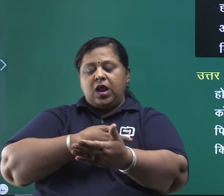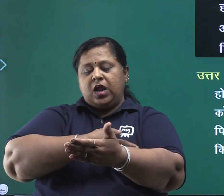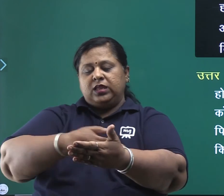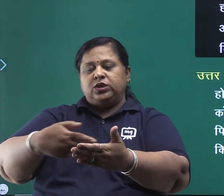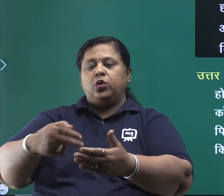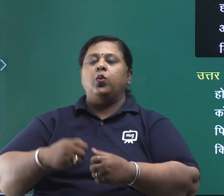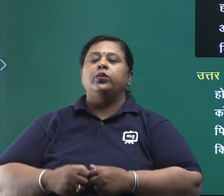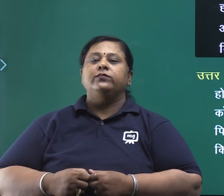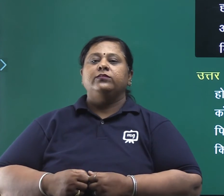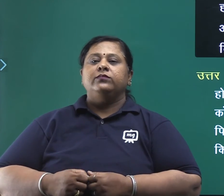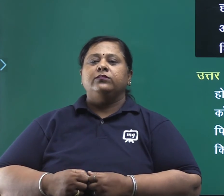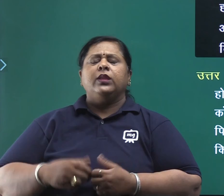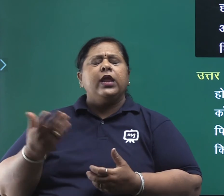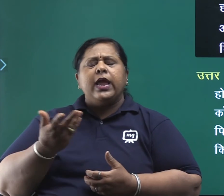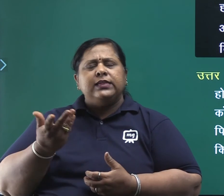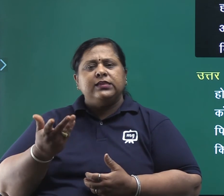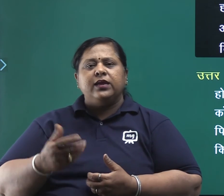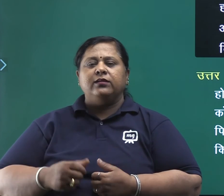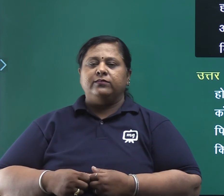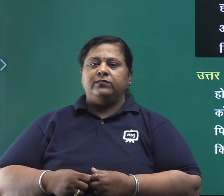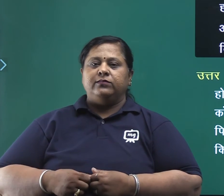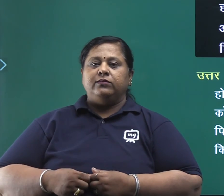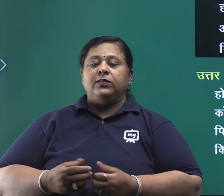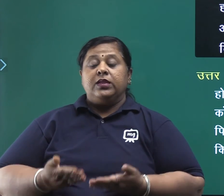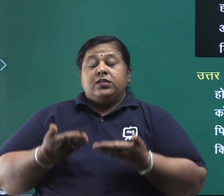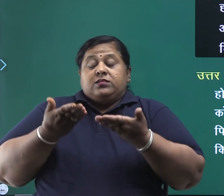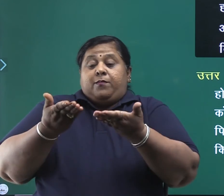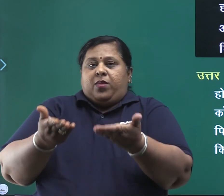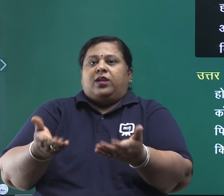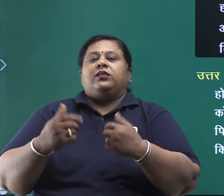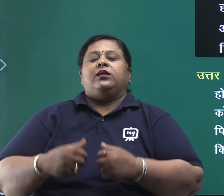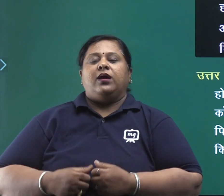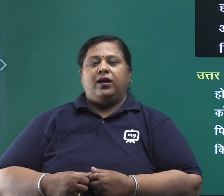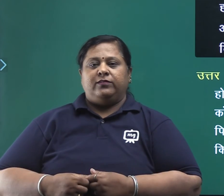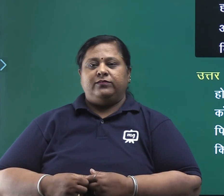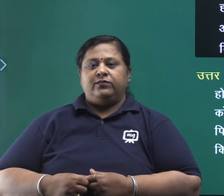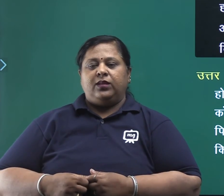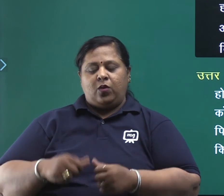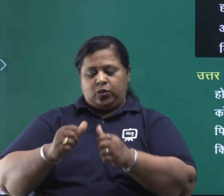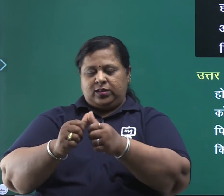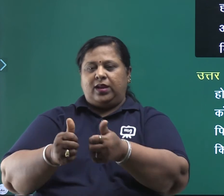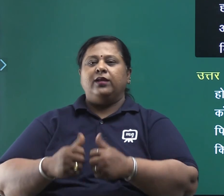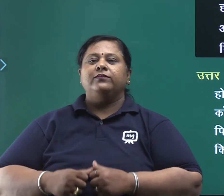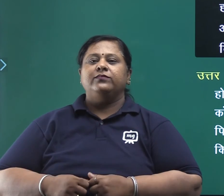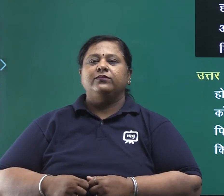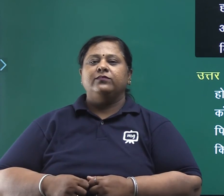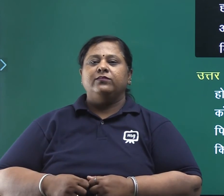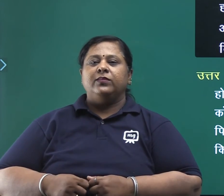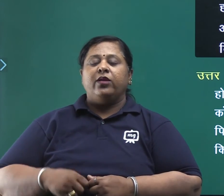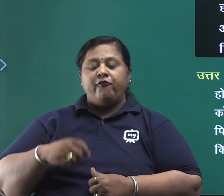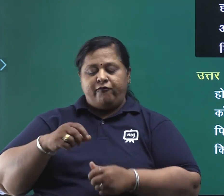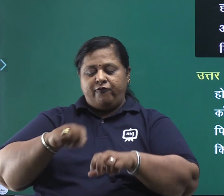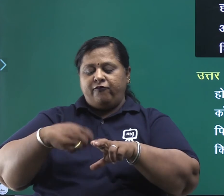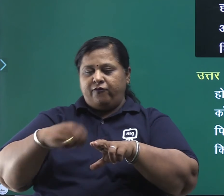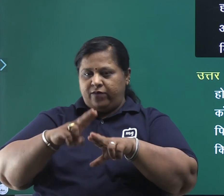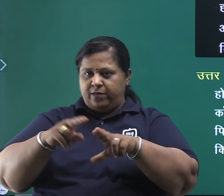अर्देशीर को कैसे सम्मानित किया गया? उत्तर है, फिल्म के